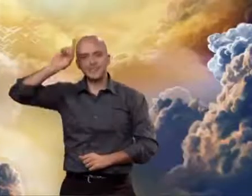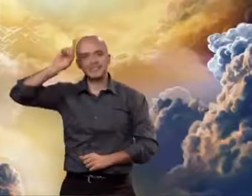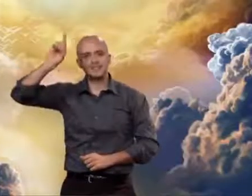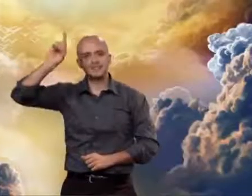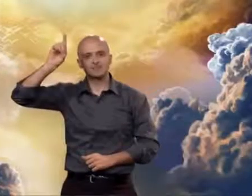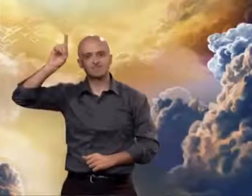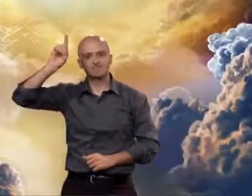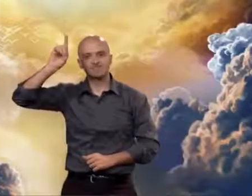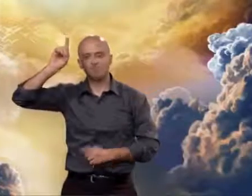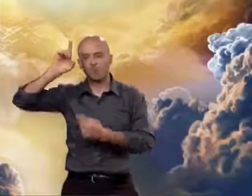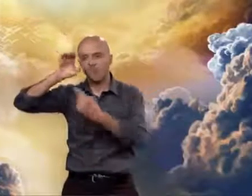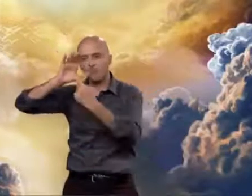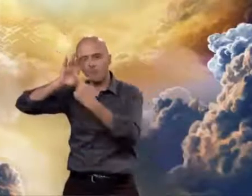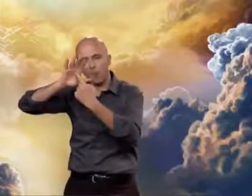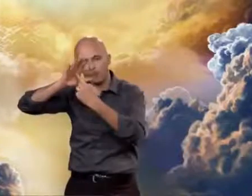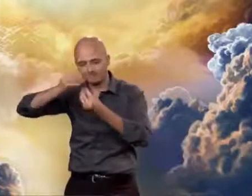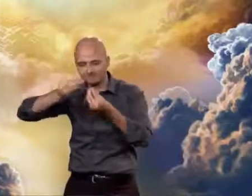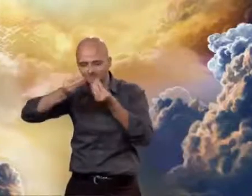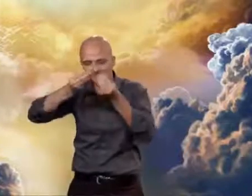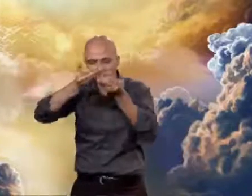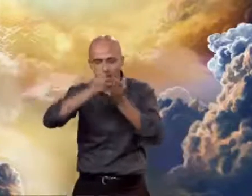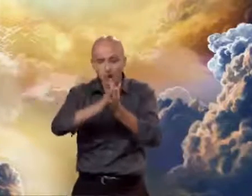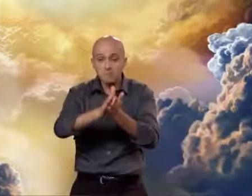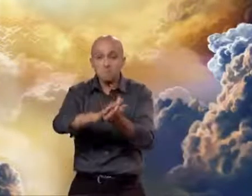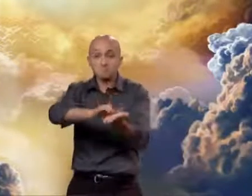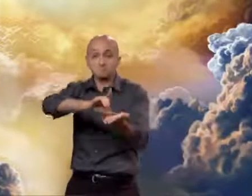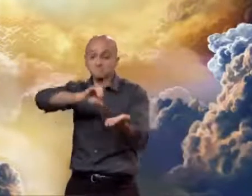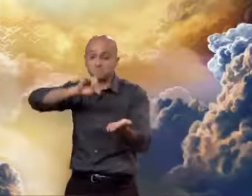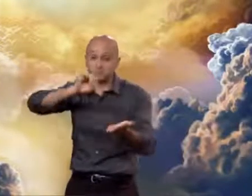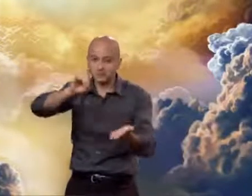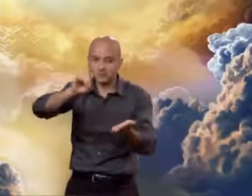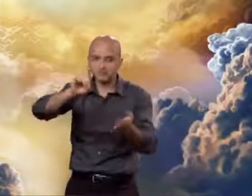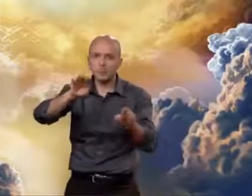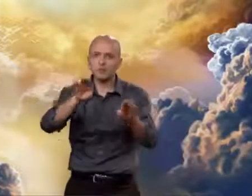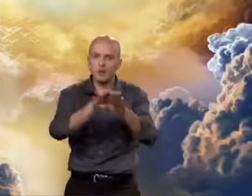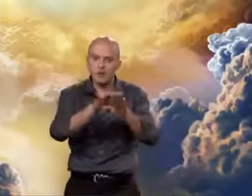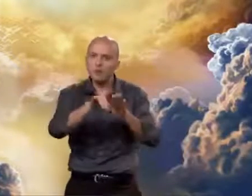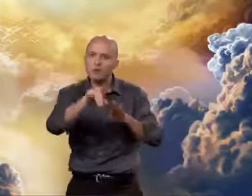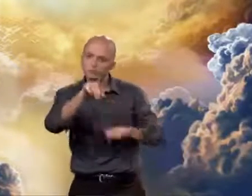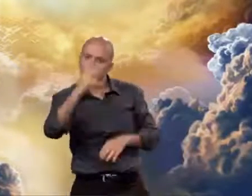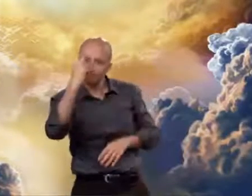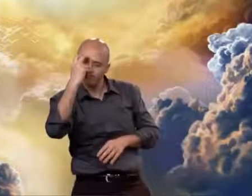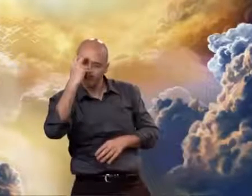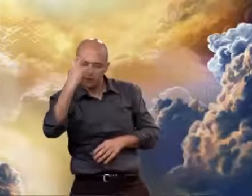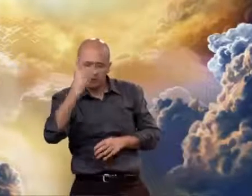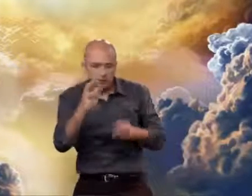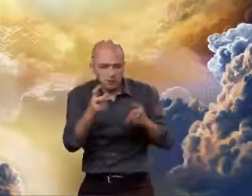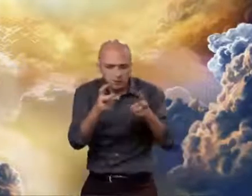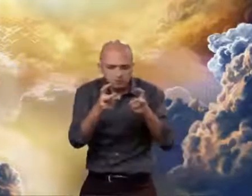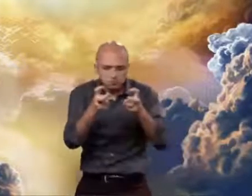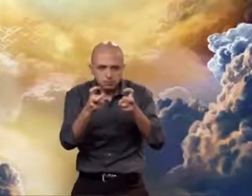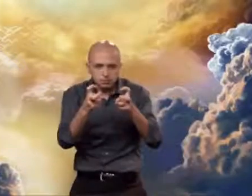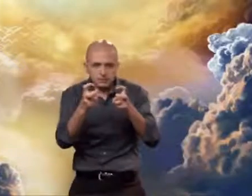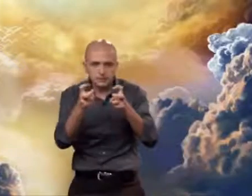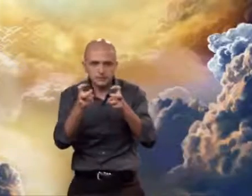humana e a condição na morte, veriam no espiritualismo o poder e os sinais de mentira de Satanás.